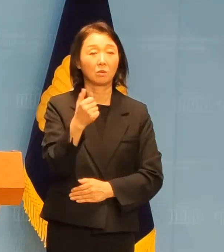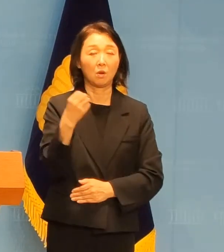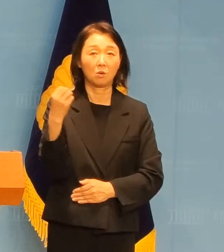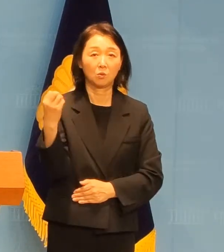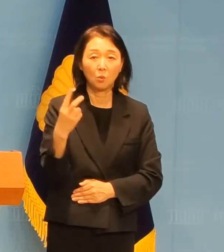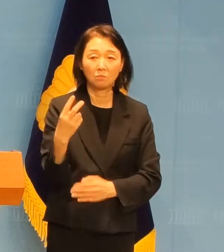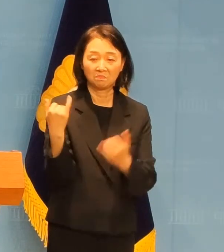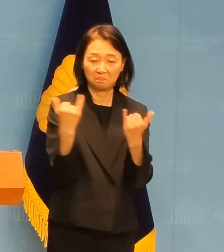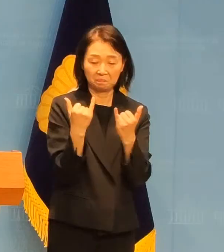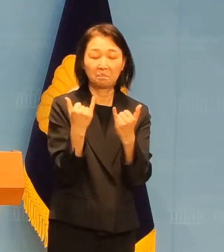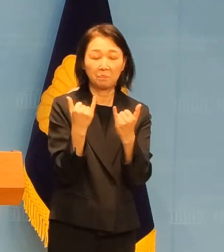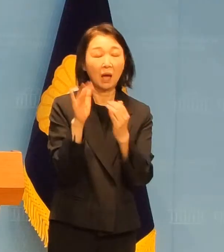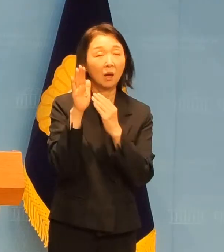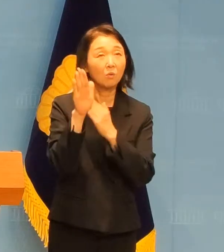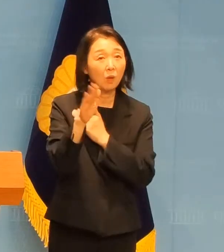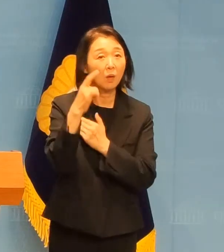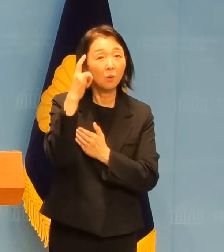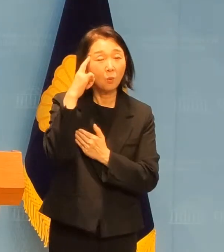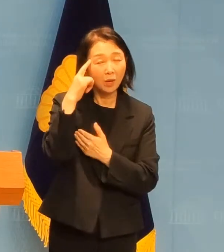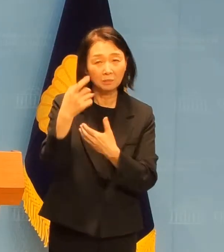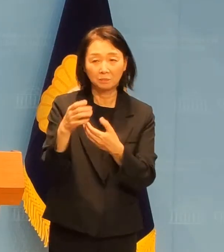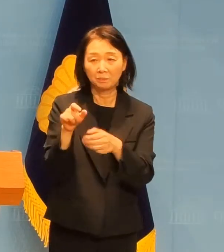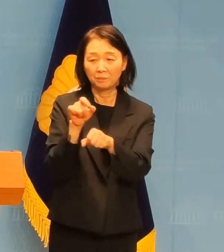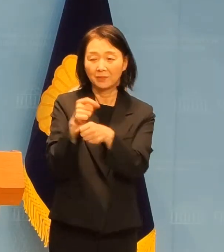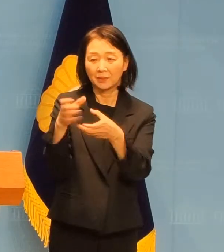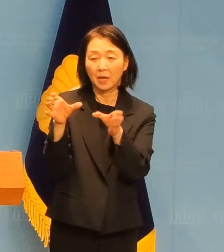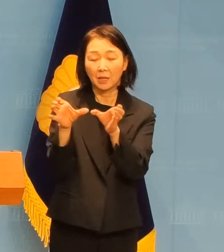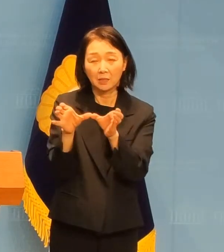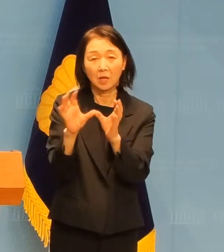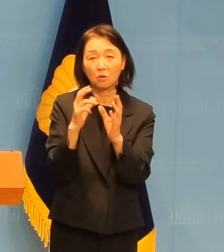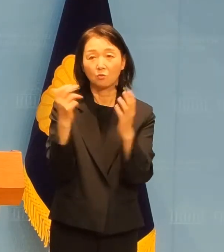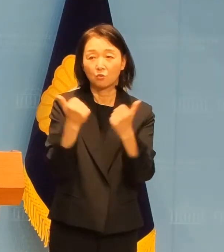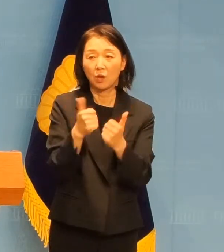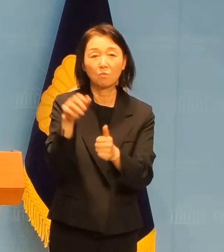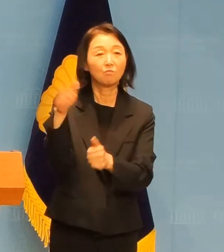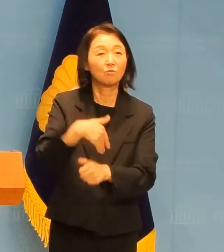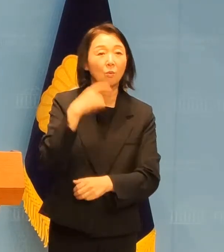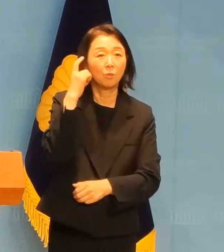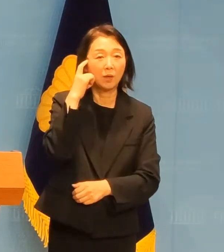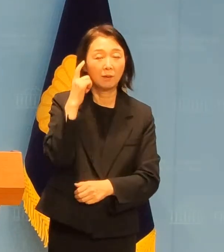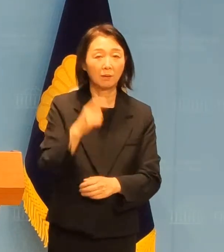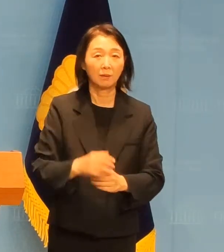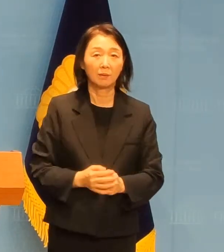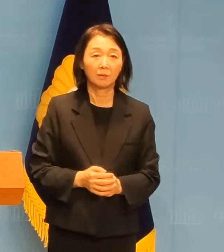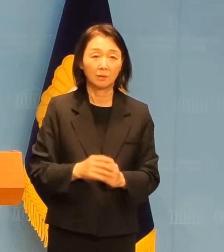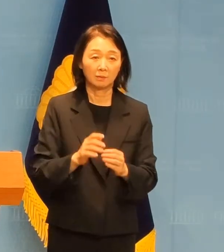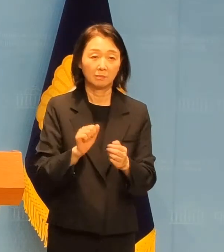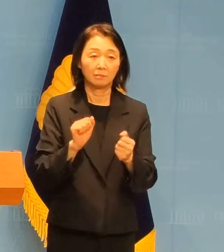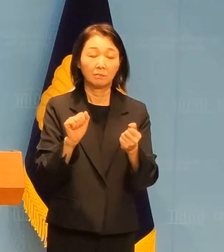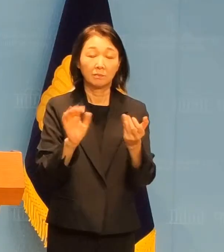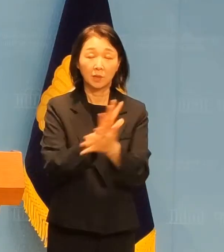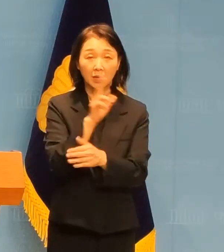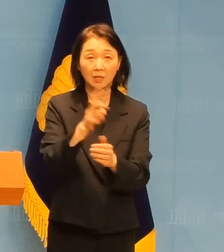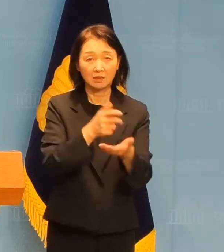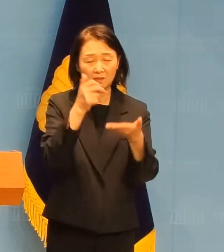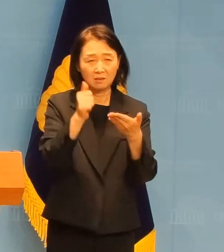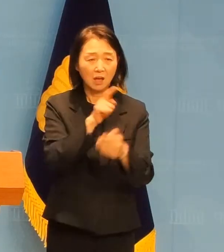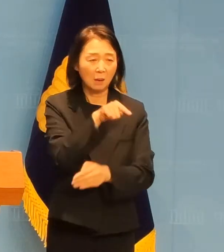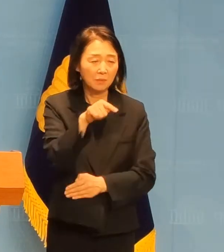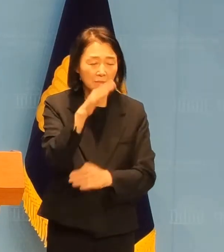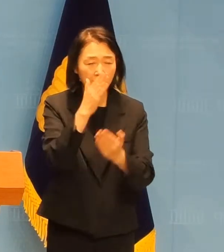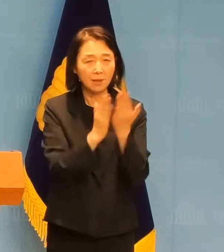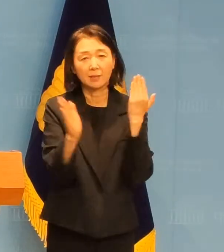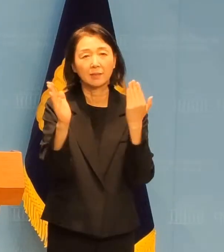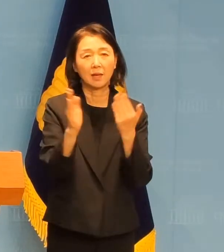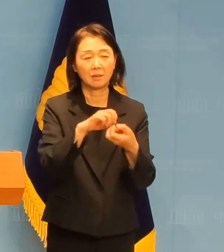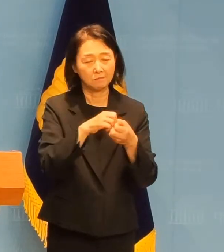통화한 직후 왜 당사에 있던 의원들을 국회로 소집합니까? 내란 특검은 앞뒤가 안 맞는